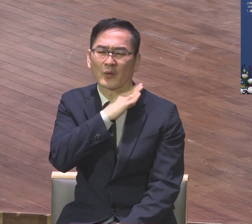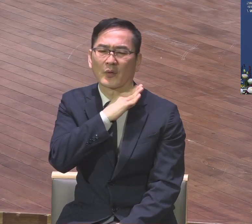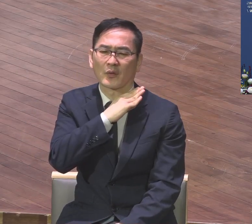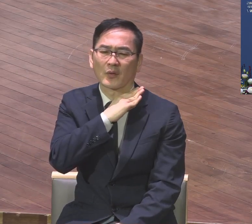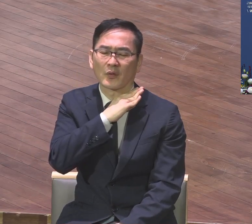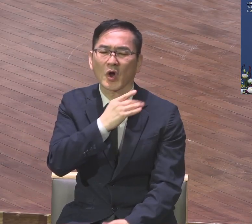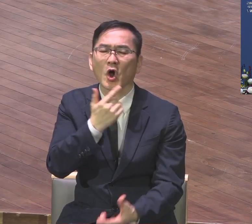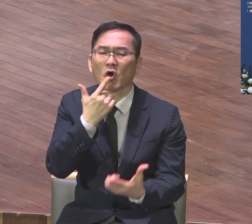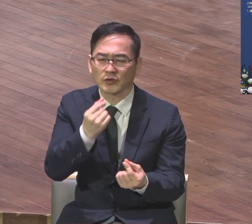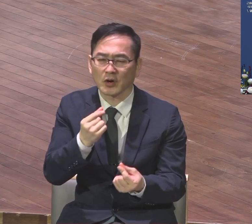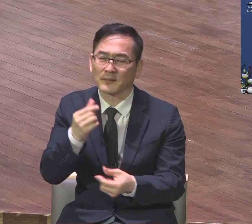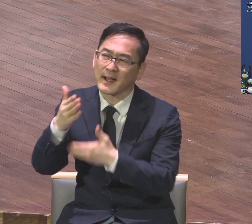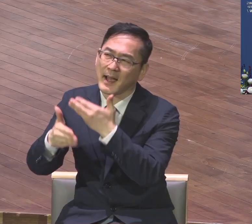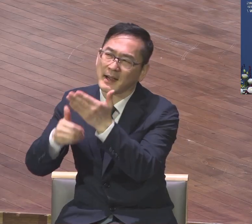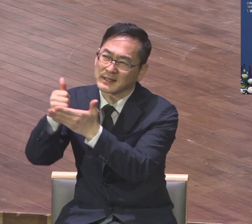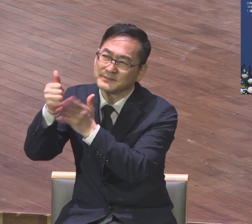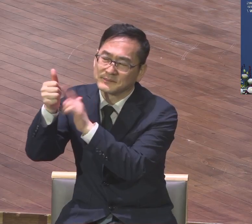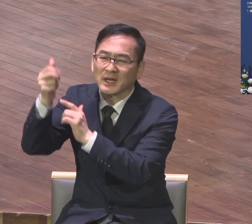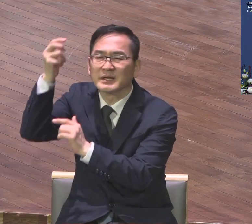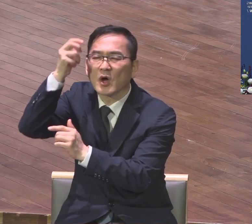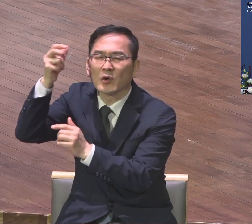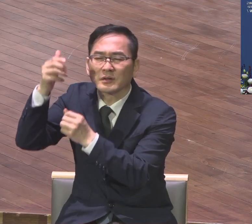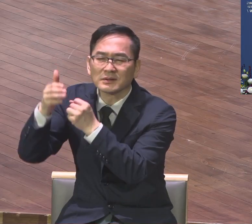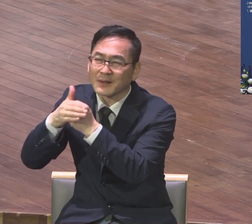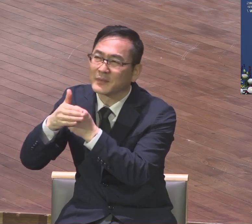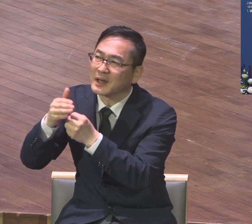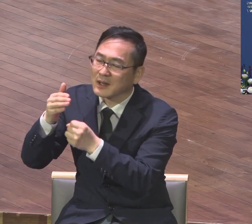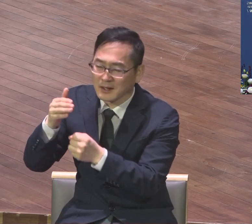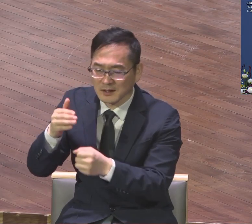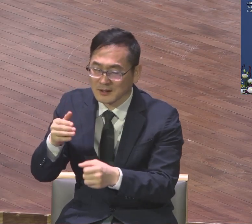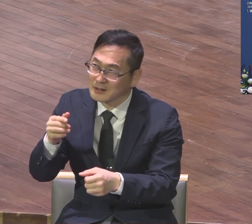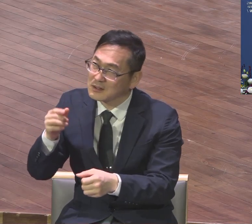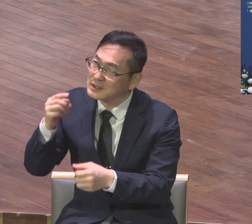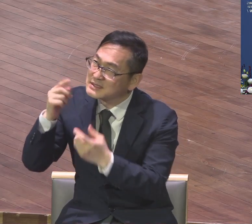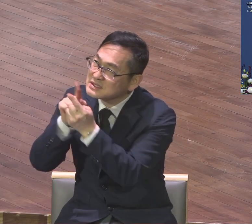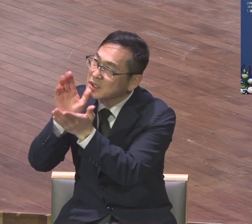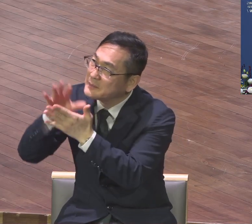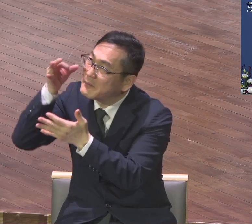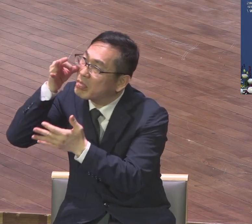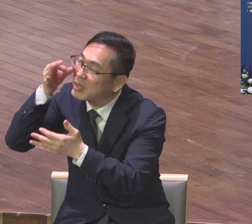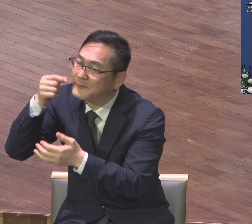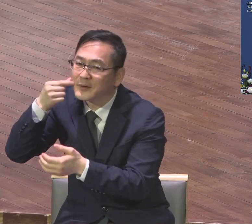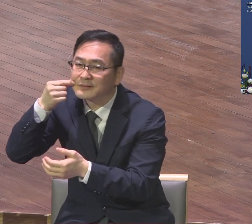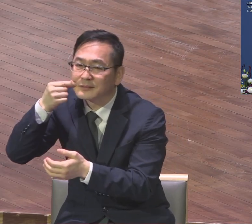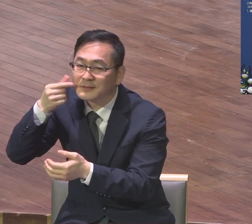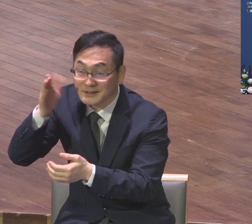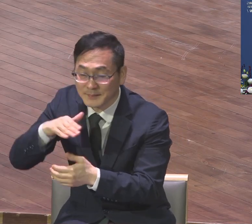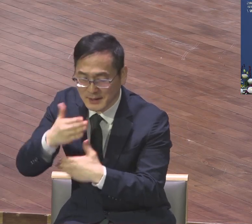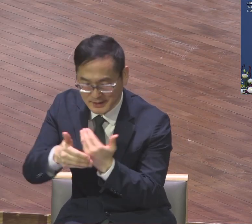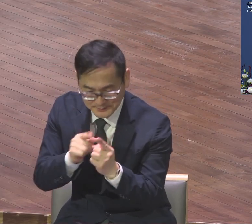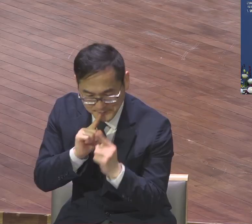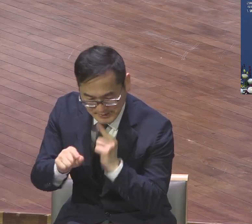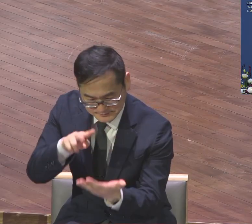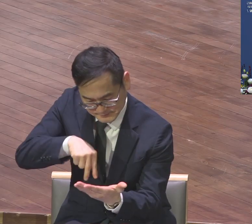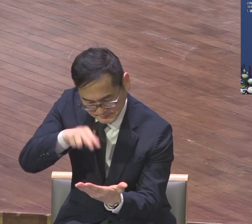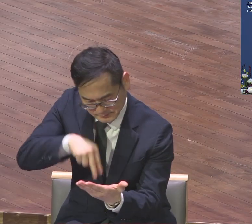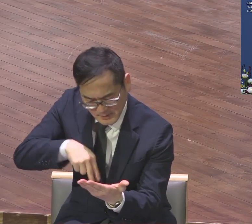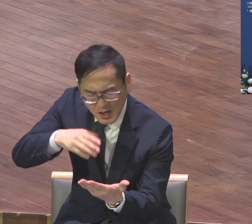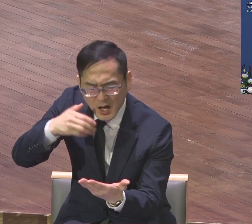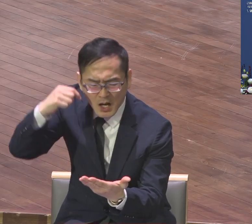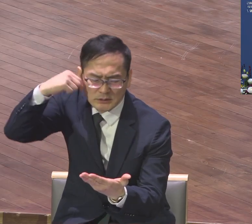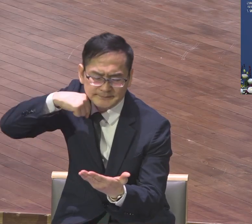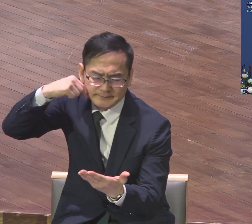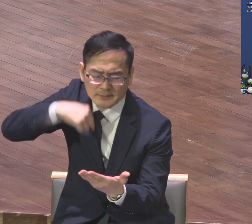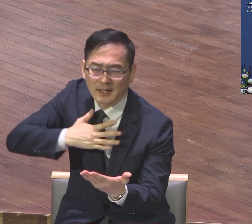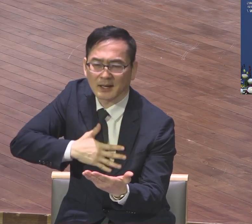하나님은 영이신 하나님의 나라는 말씀으로 보게 하고 믿게 해서 하나님이 나중에 영원히